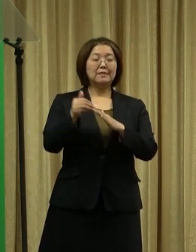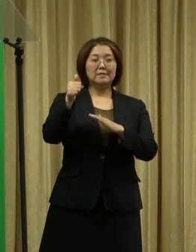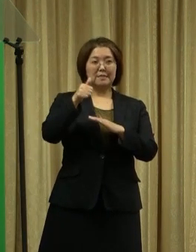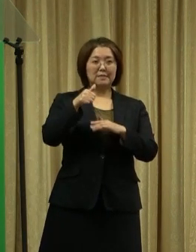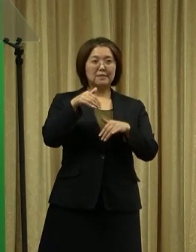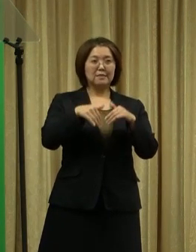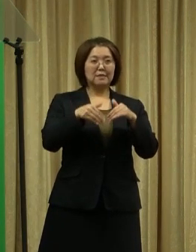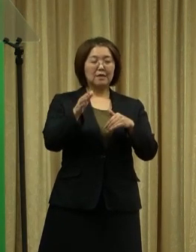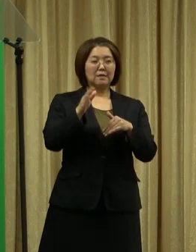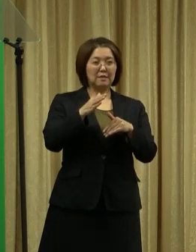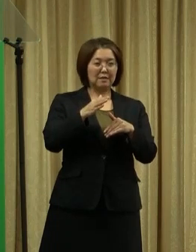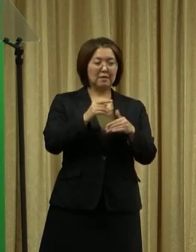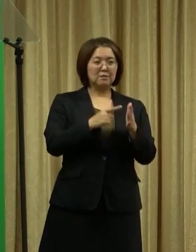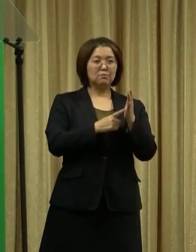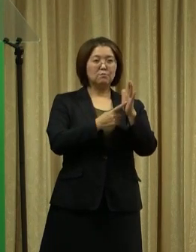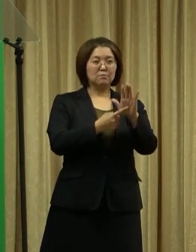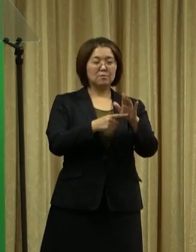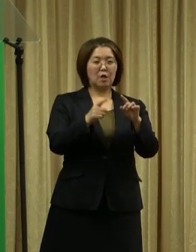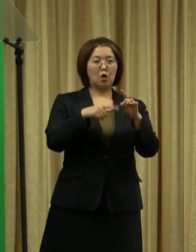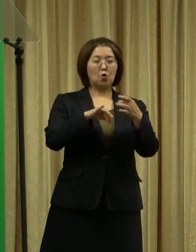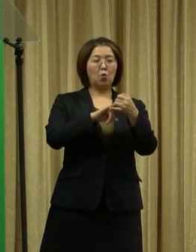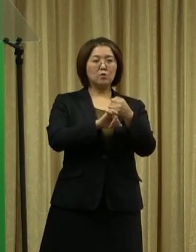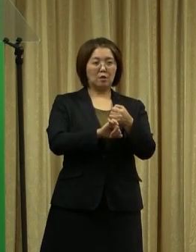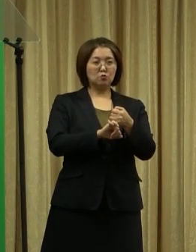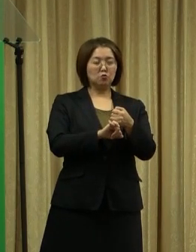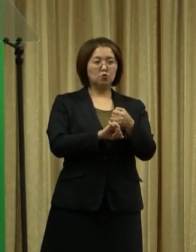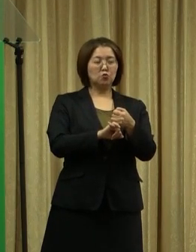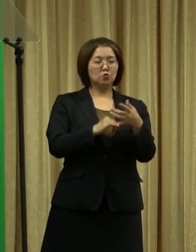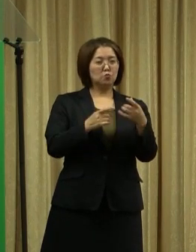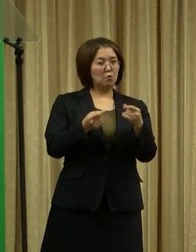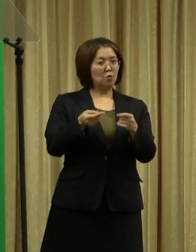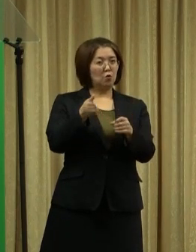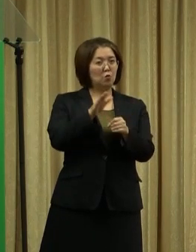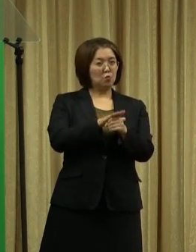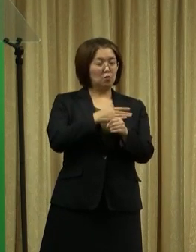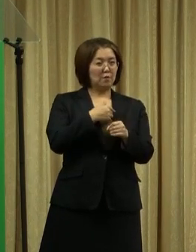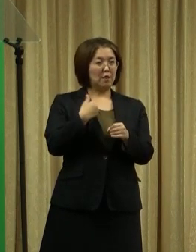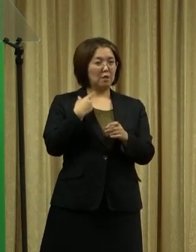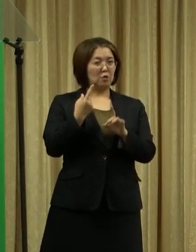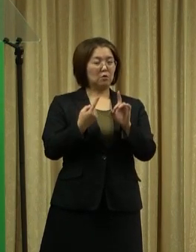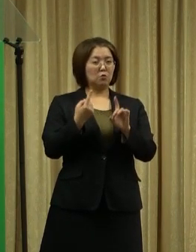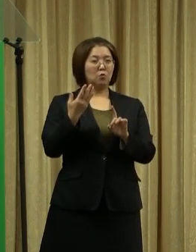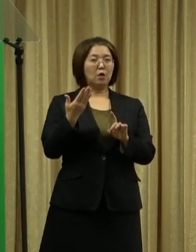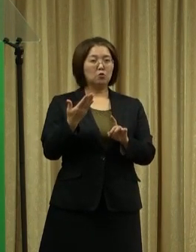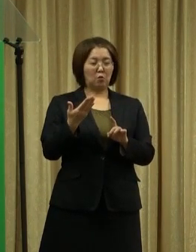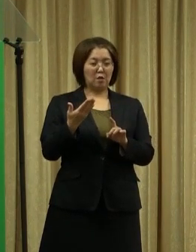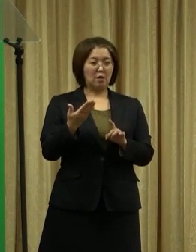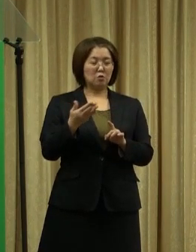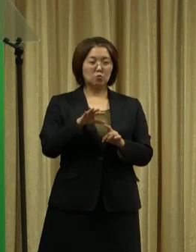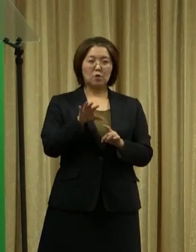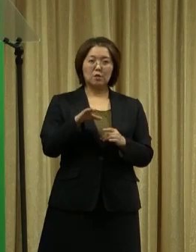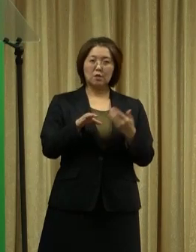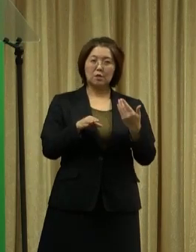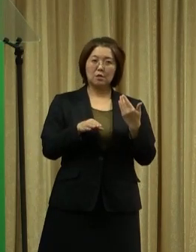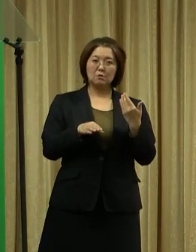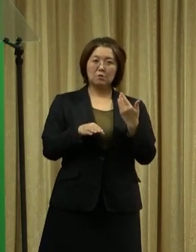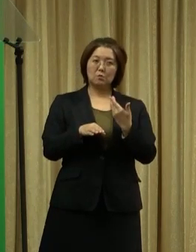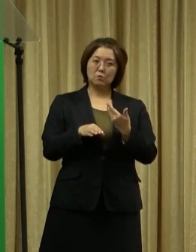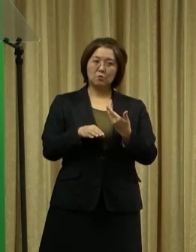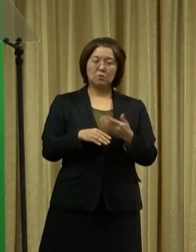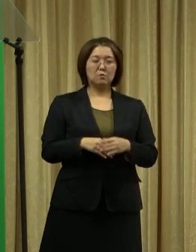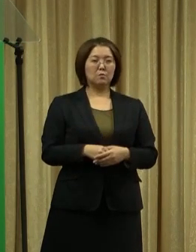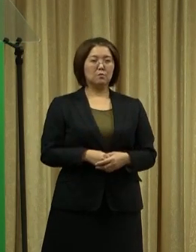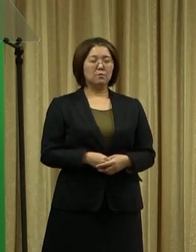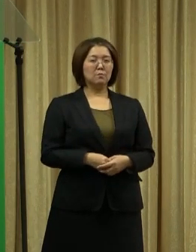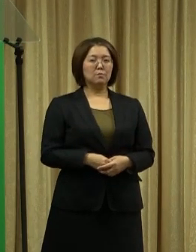ういったものをこう、中大政として込められたかどうか、予算案の手応えとか、その辺のところをお聞かせください。